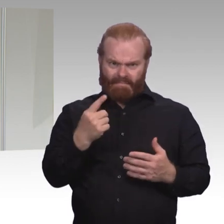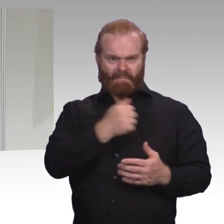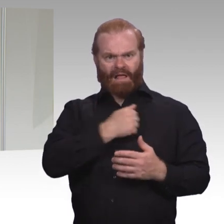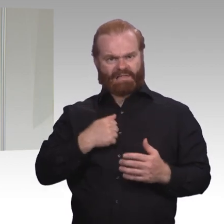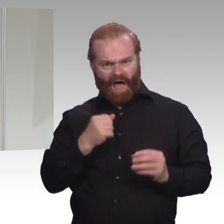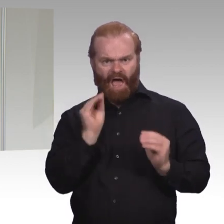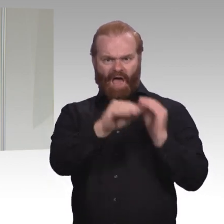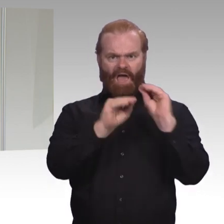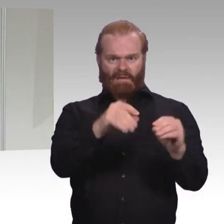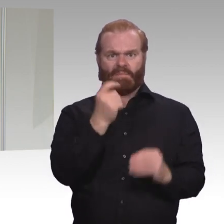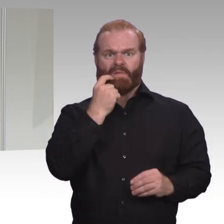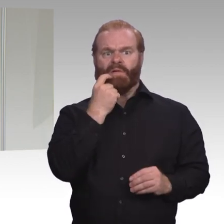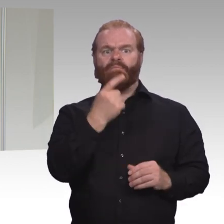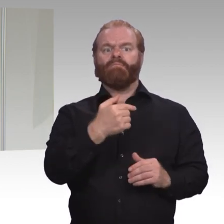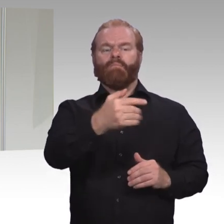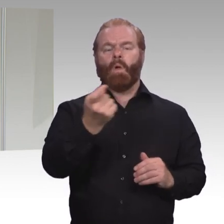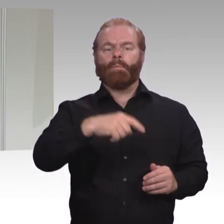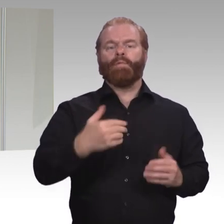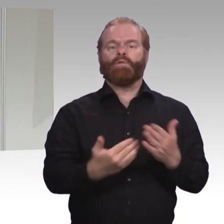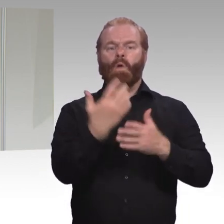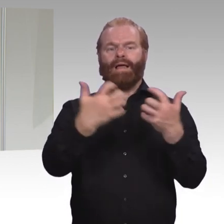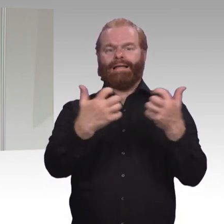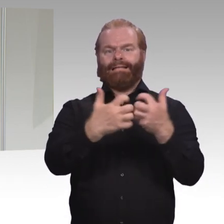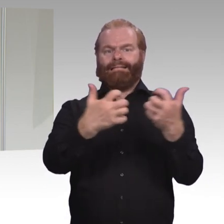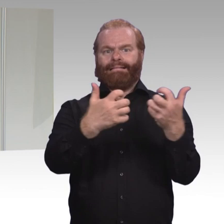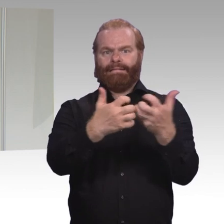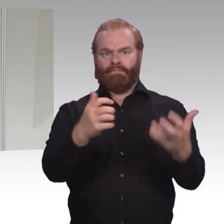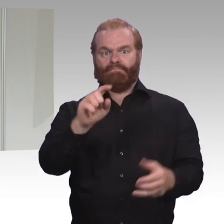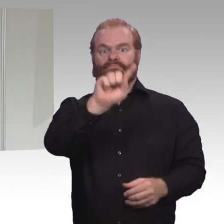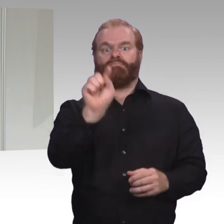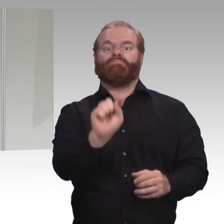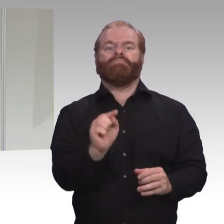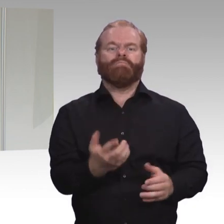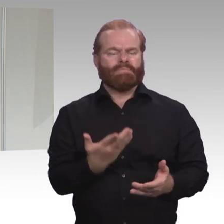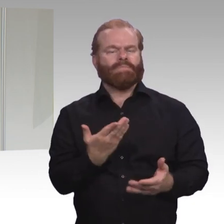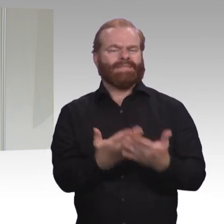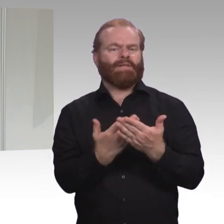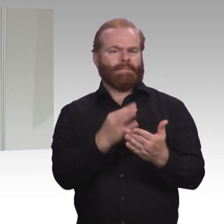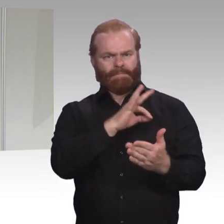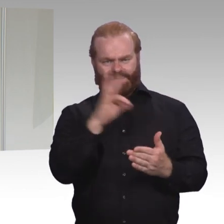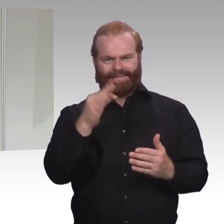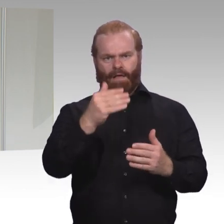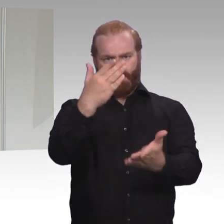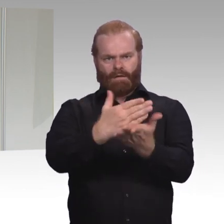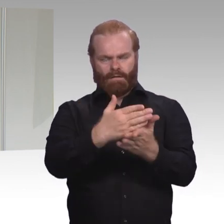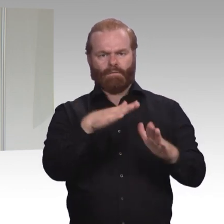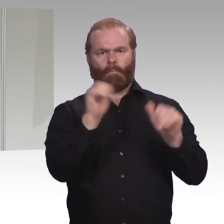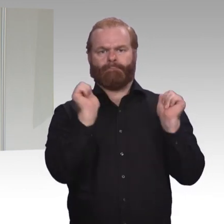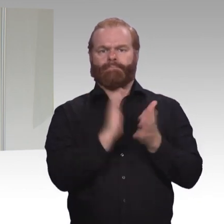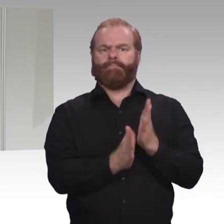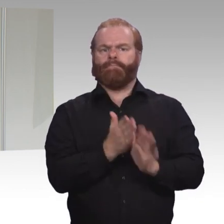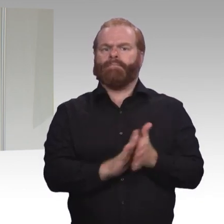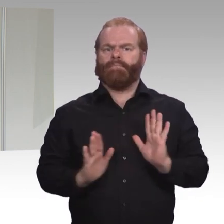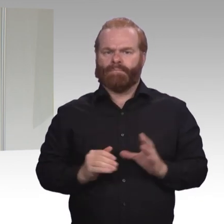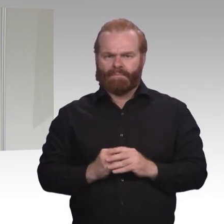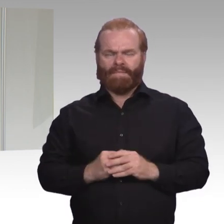allein bündnispolitische Erwägungen genügen nicht, seitdem ein Rassist im Weißen Haus sitzt, der sich durch